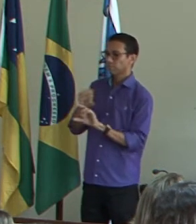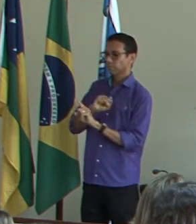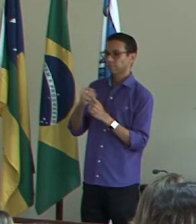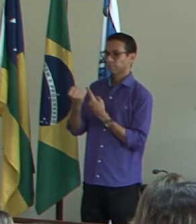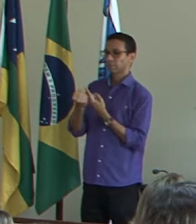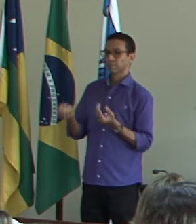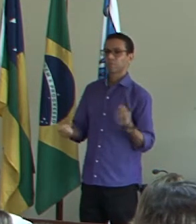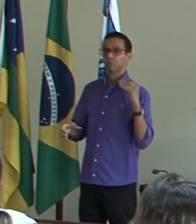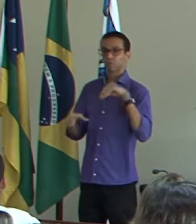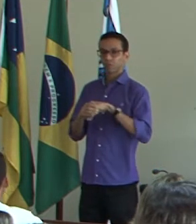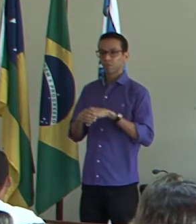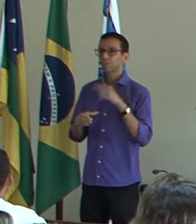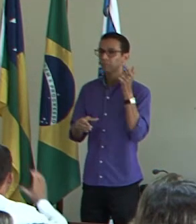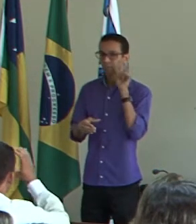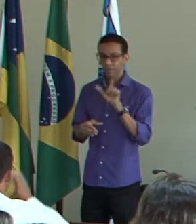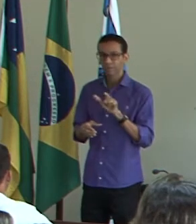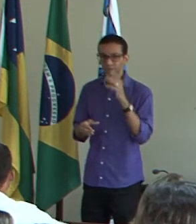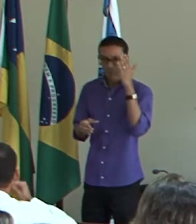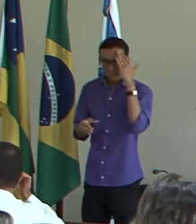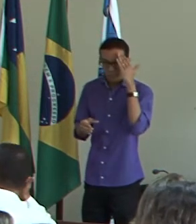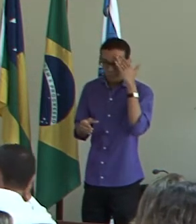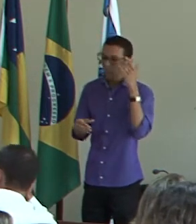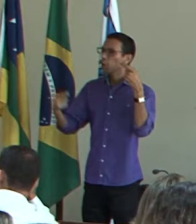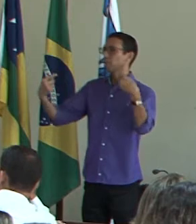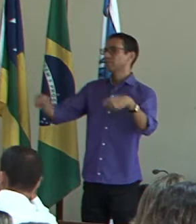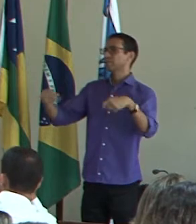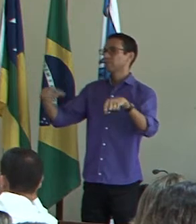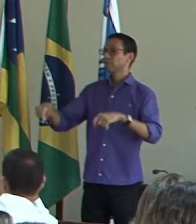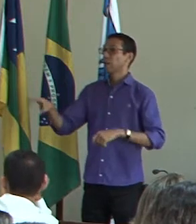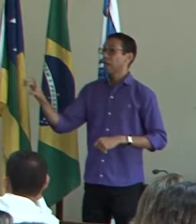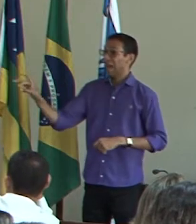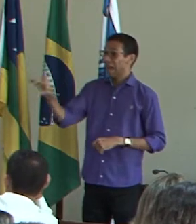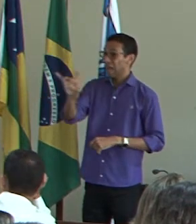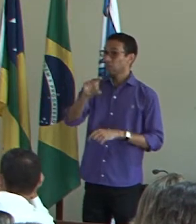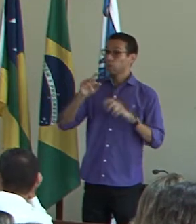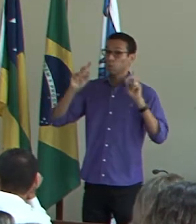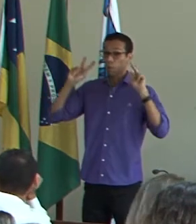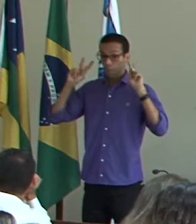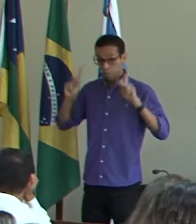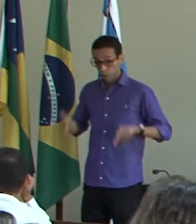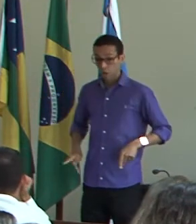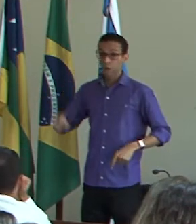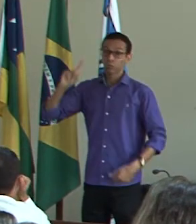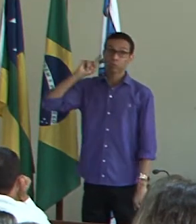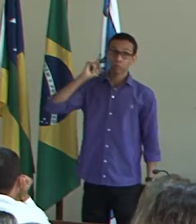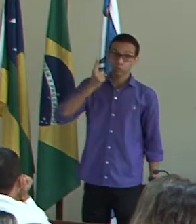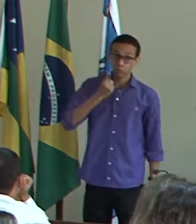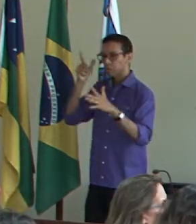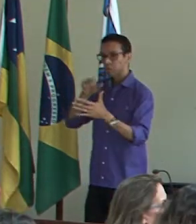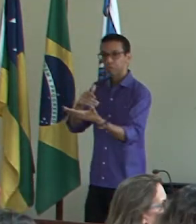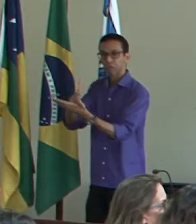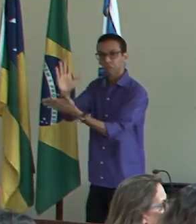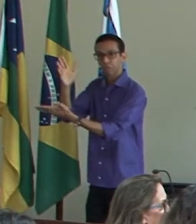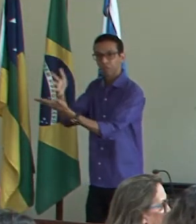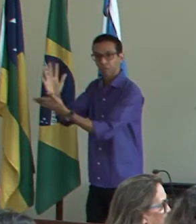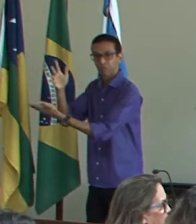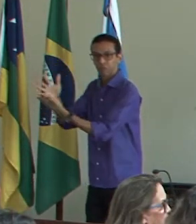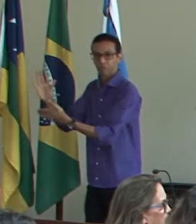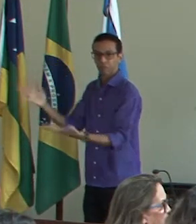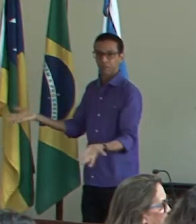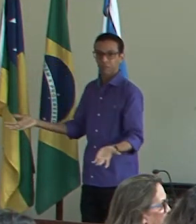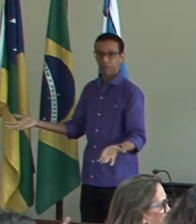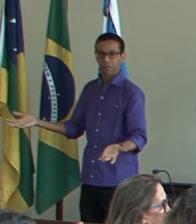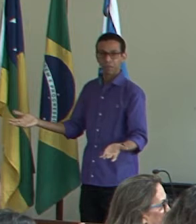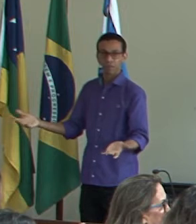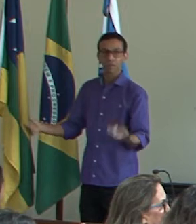perceber, olhar e compreender que o ser humano com surdez existe. Não é o reitor,